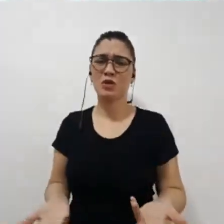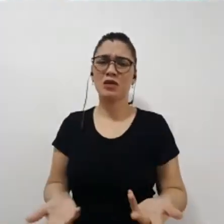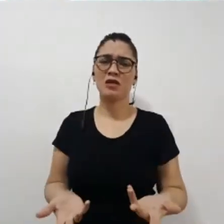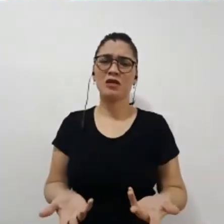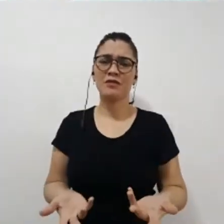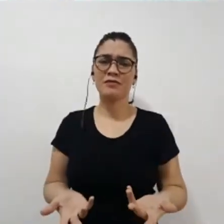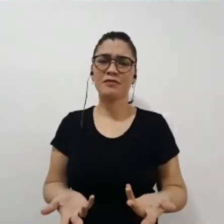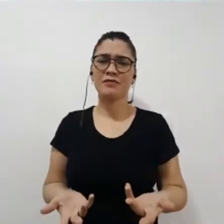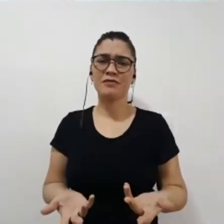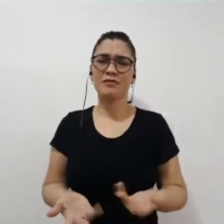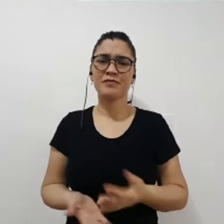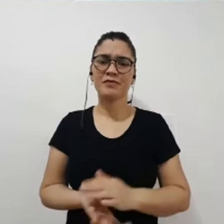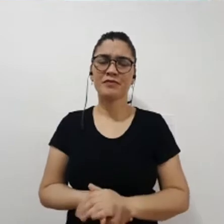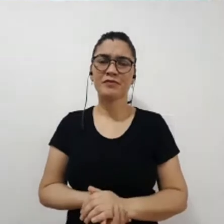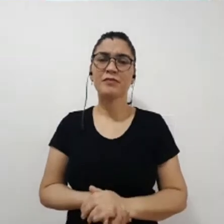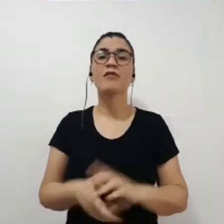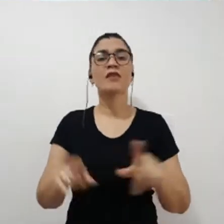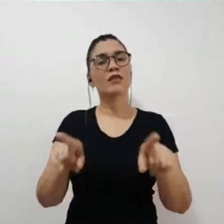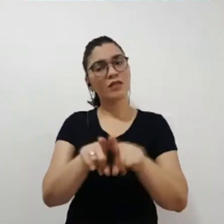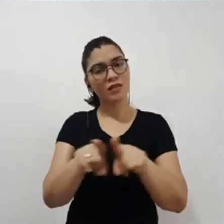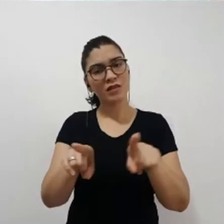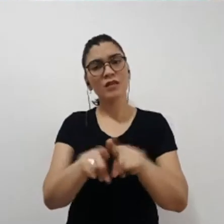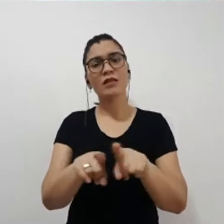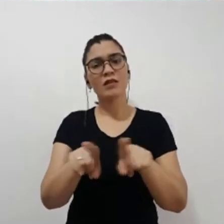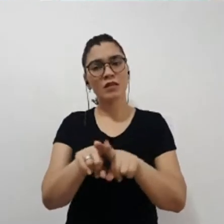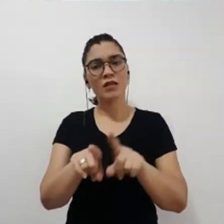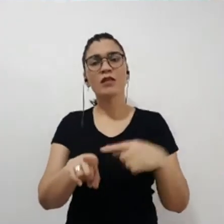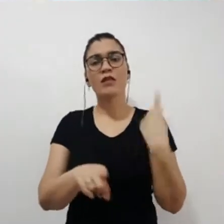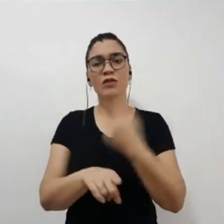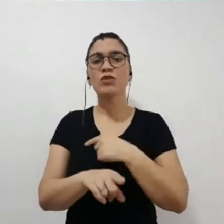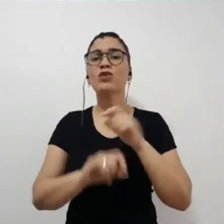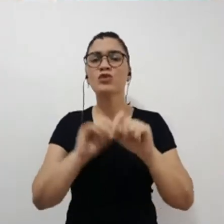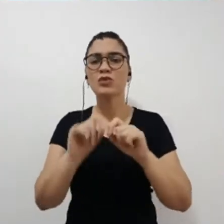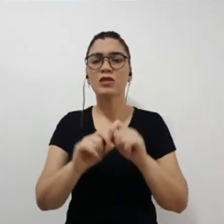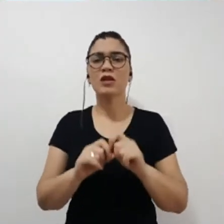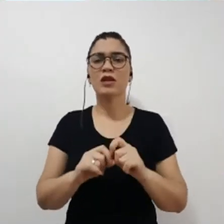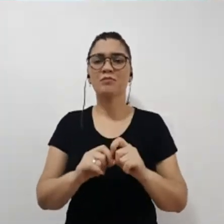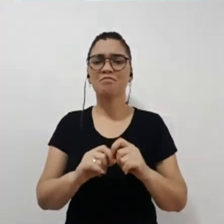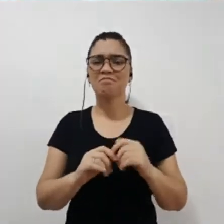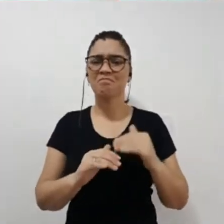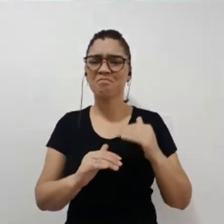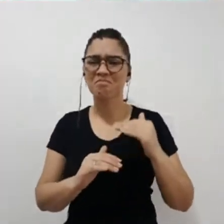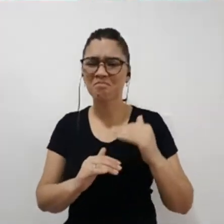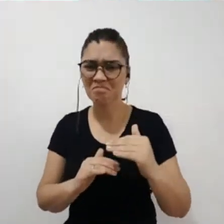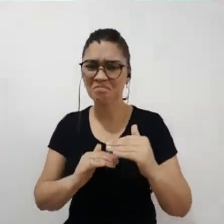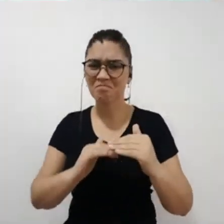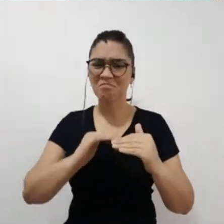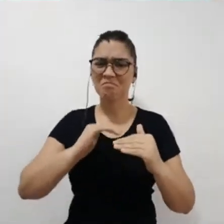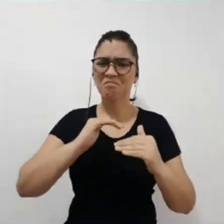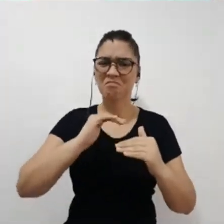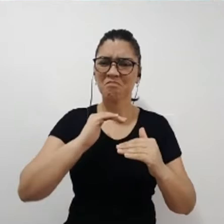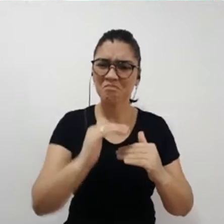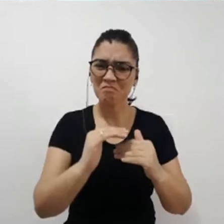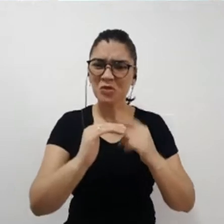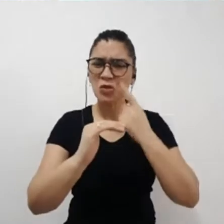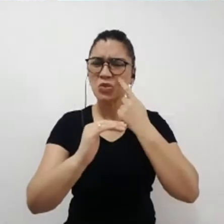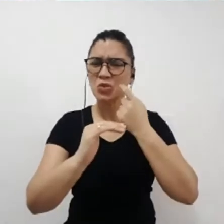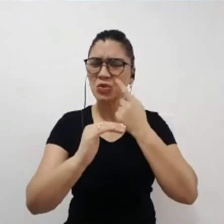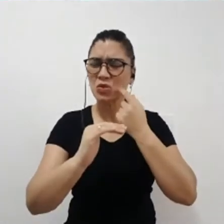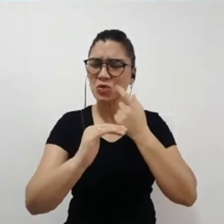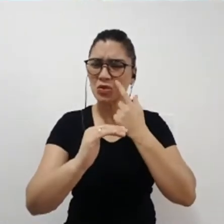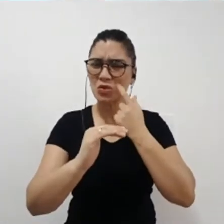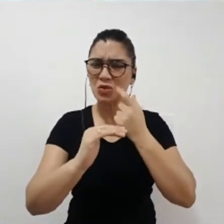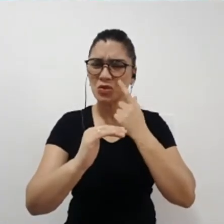Nos faz muitas vezes plantar com lágrimas. Ou dormir chorando. Mas